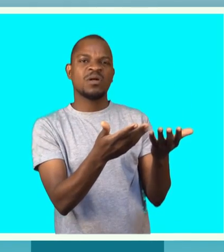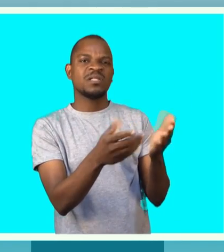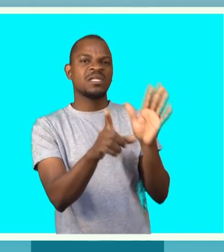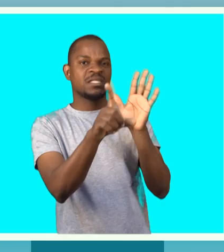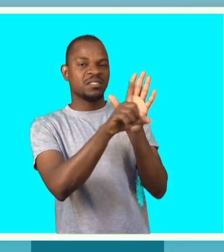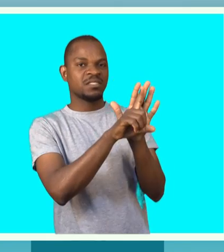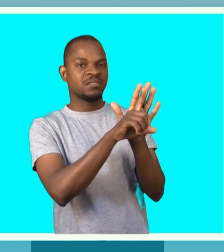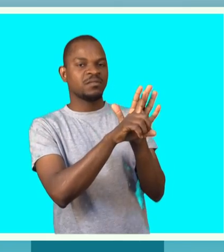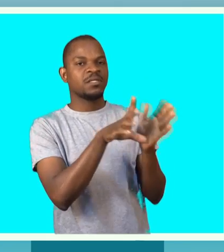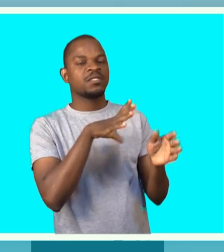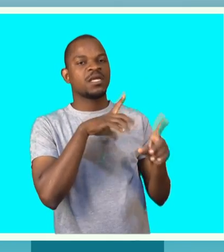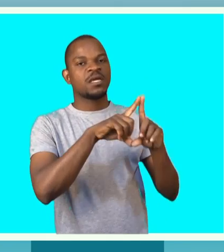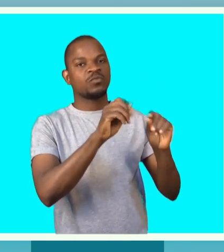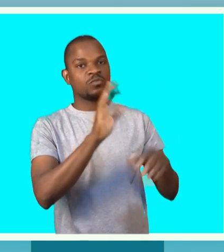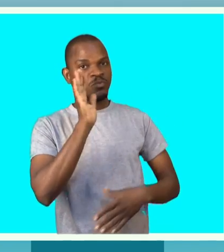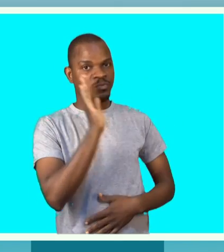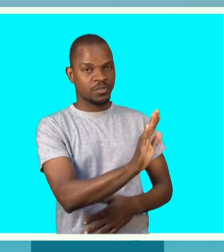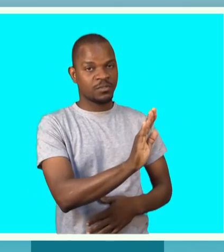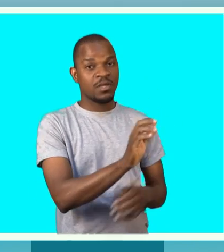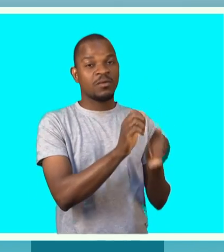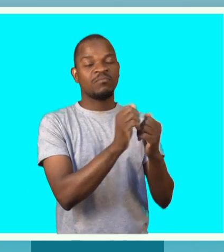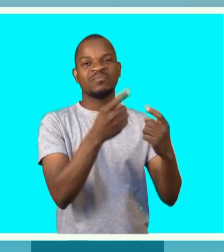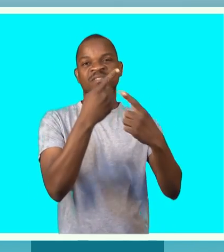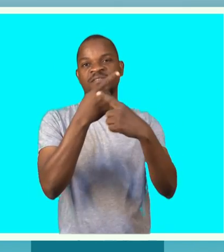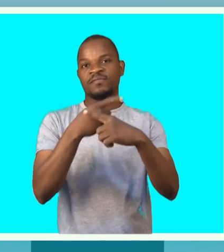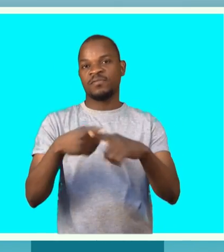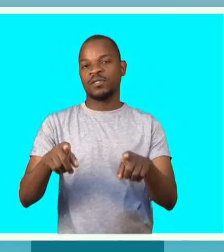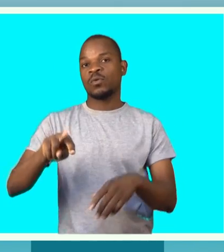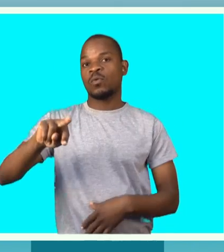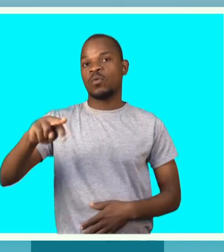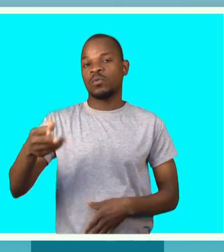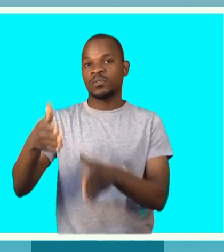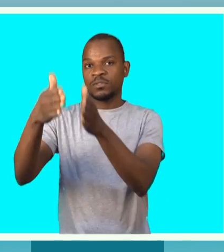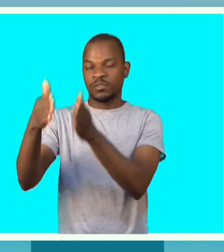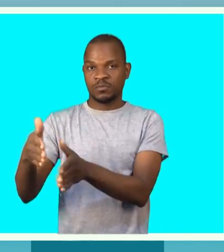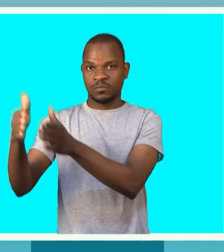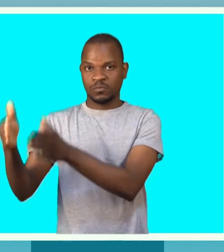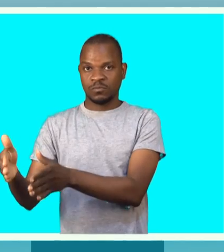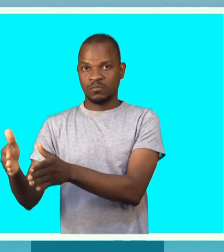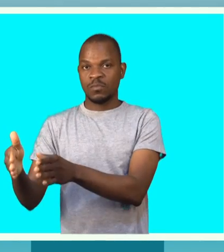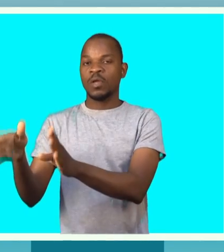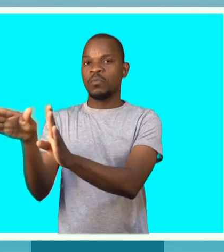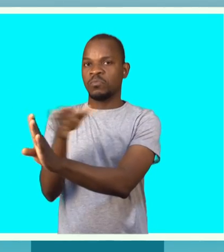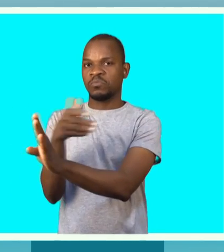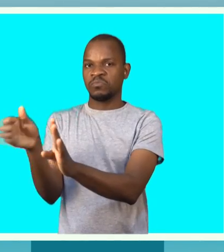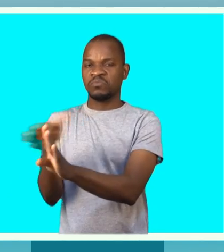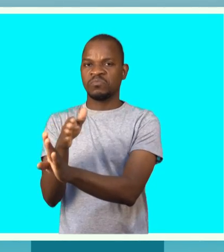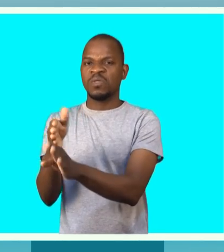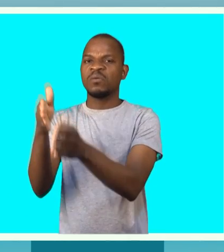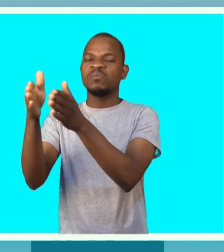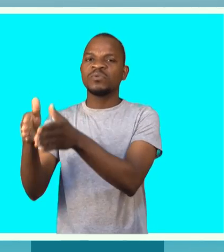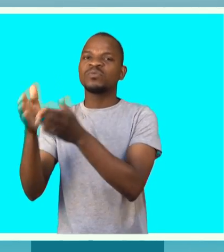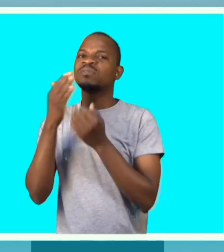diferente do tratamento que é dado ao crime de violência doméstica praticado contra uma pessoa que merece